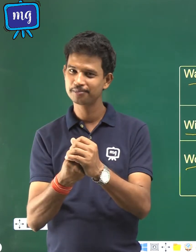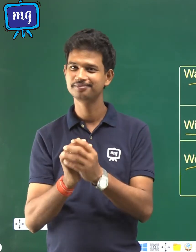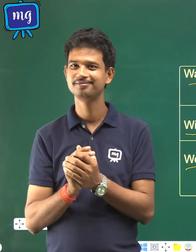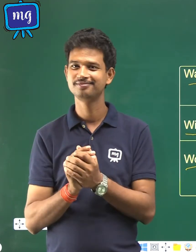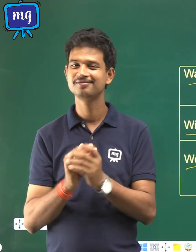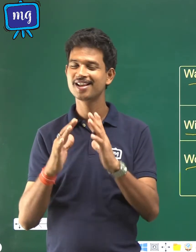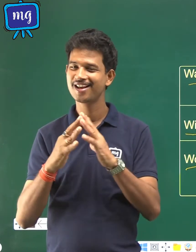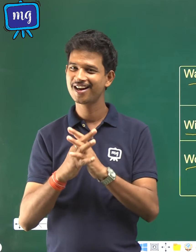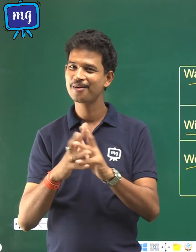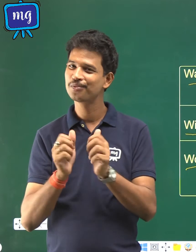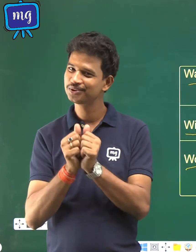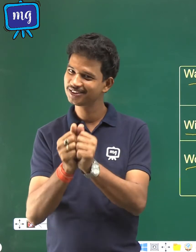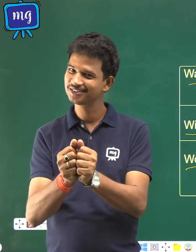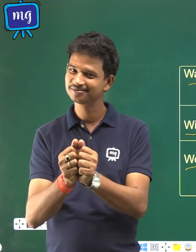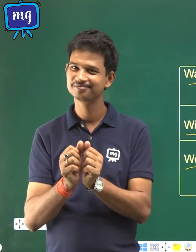W से